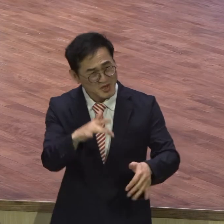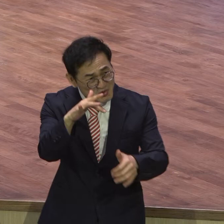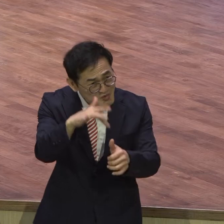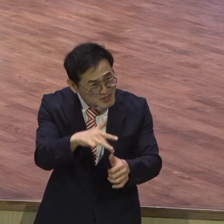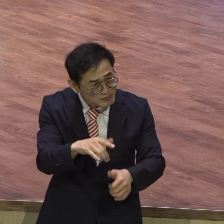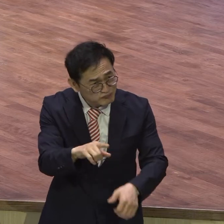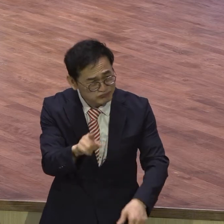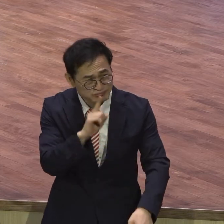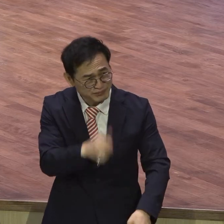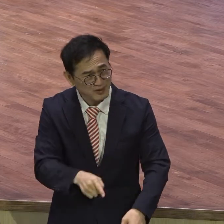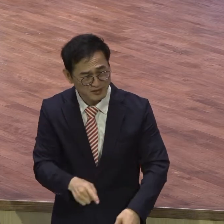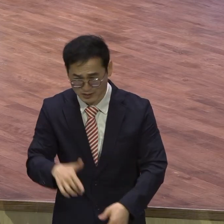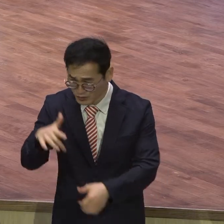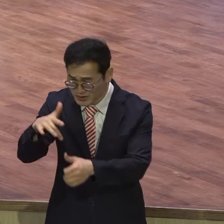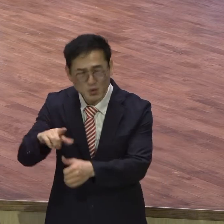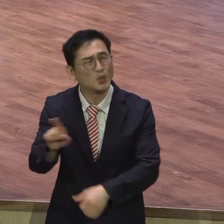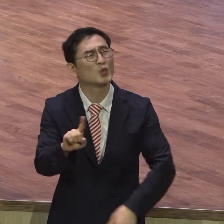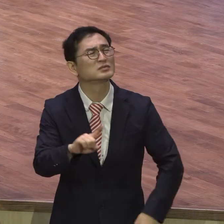귀신 이야기하냐